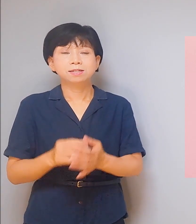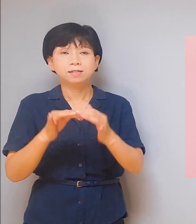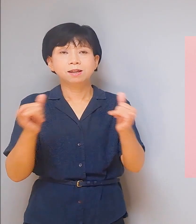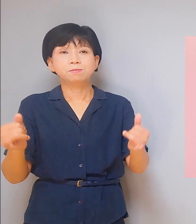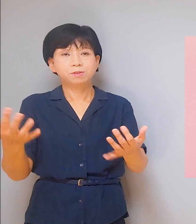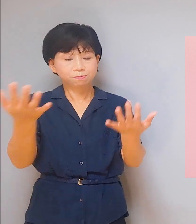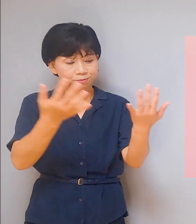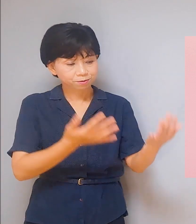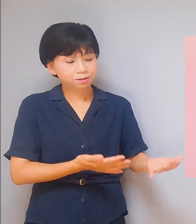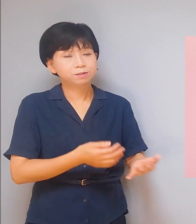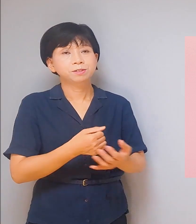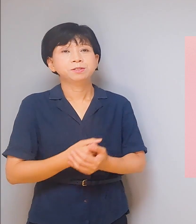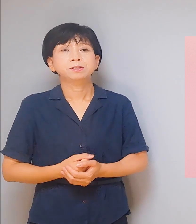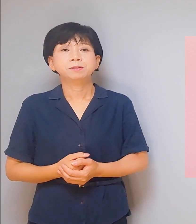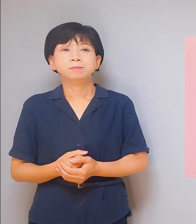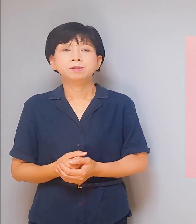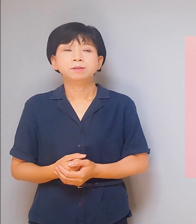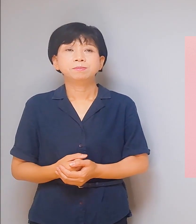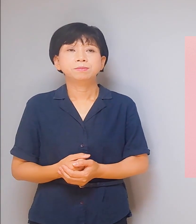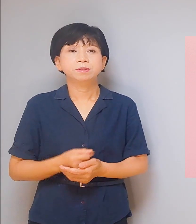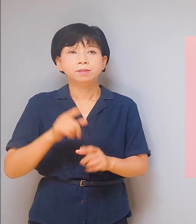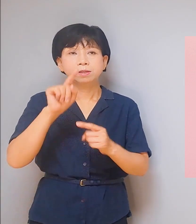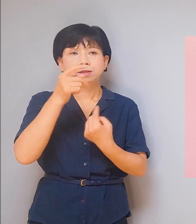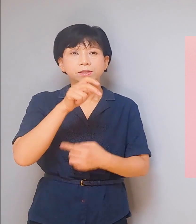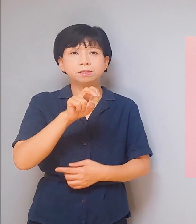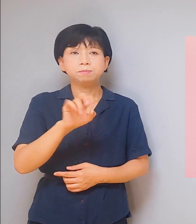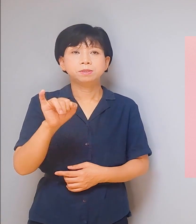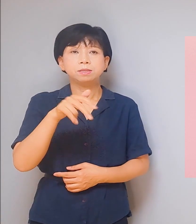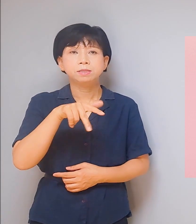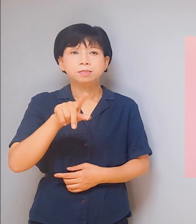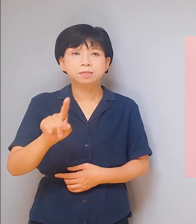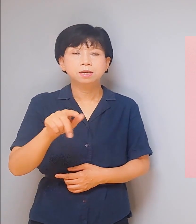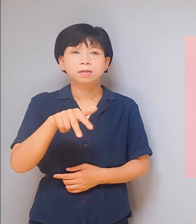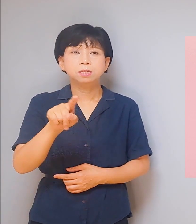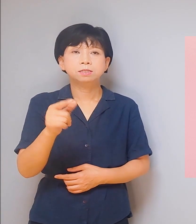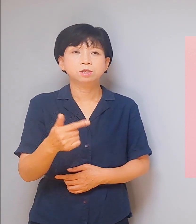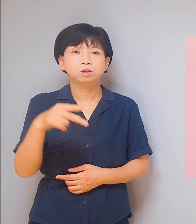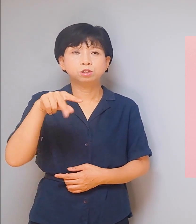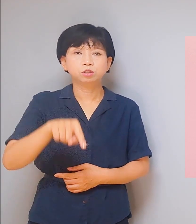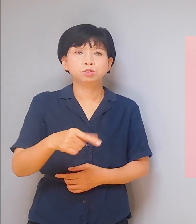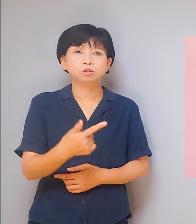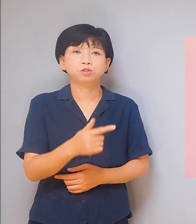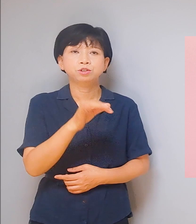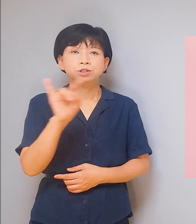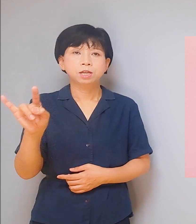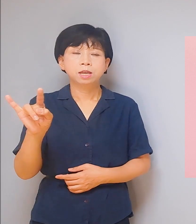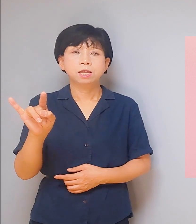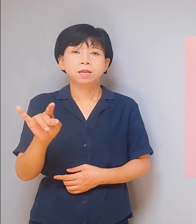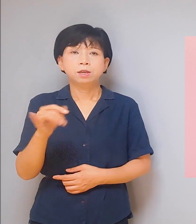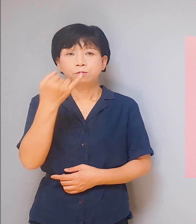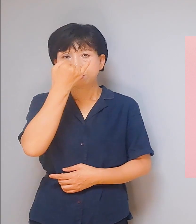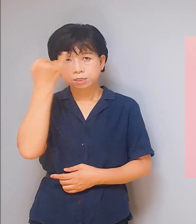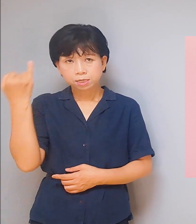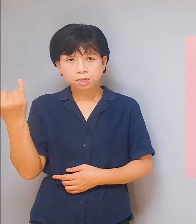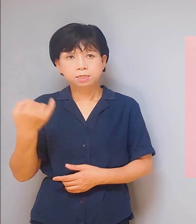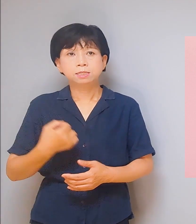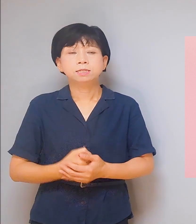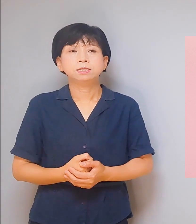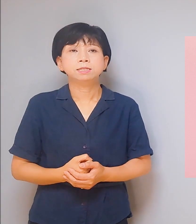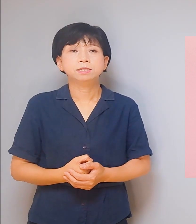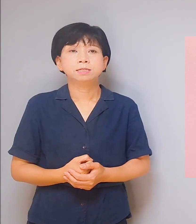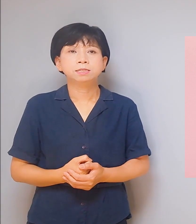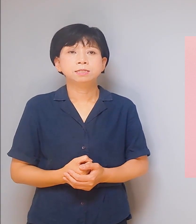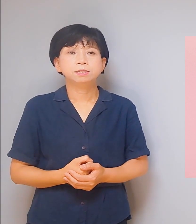뭐 이미자 성도님은 전순애 권사님이 전도하셨고 김은희 권사님이 사랑 목자시고 또 칠려 회장은